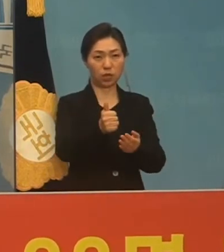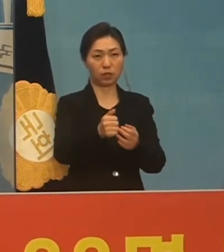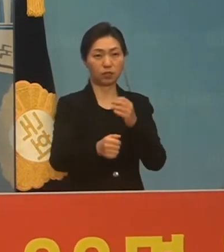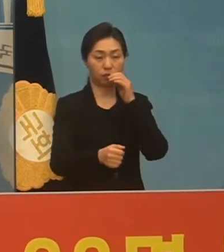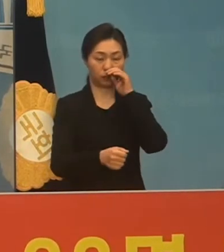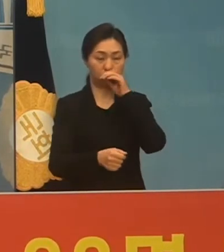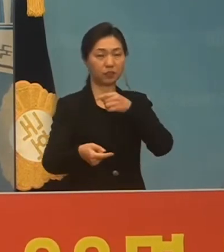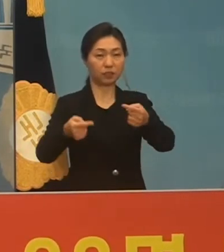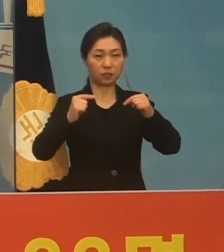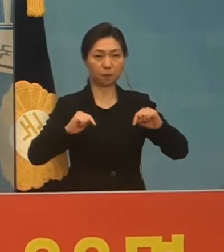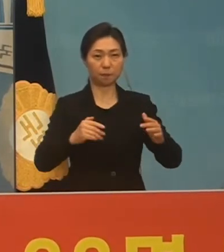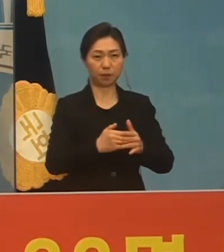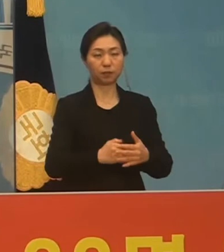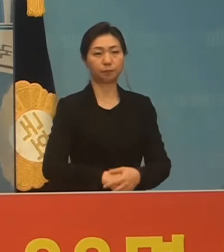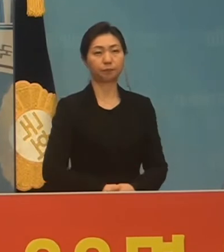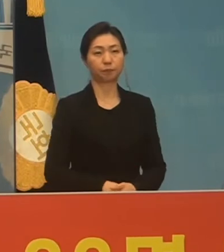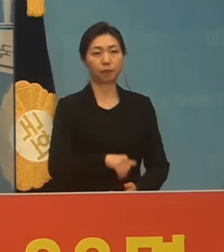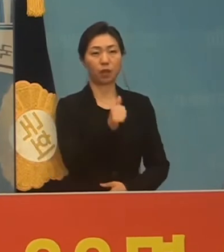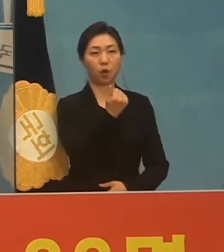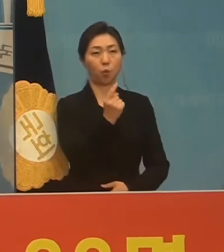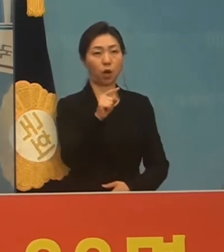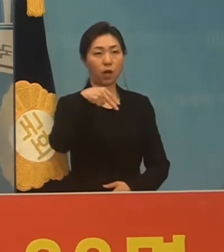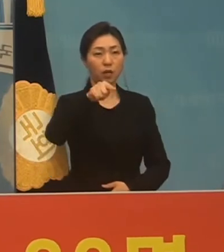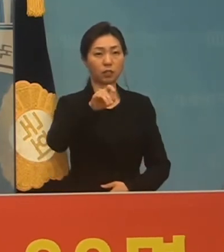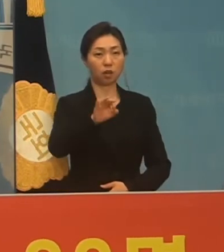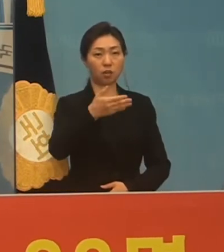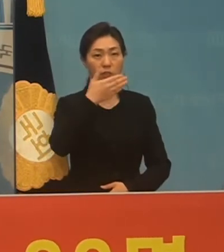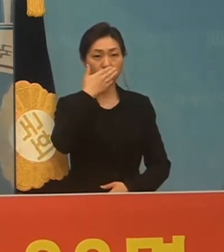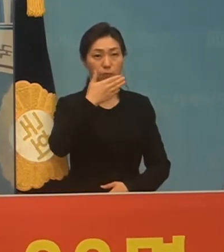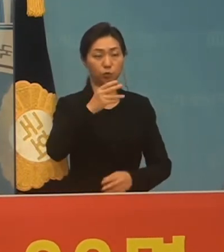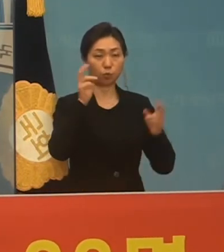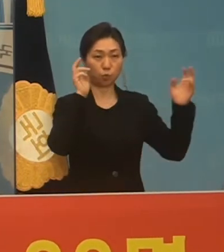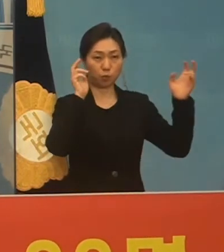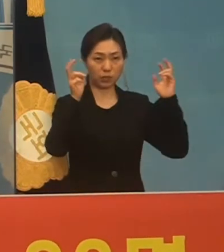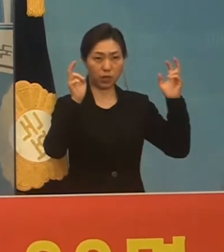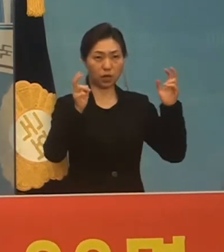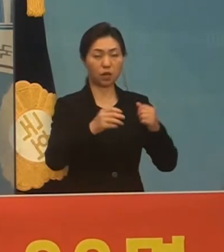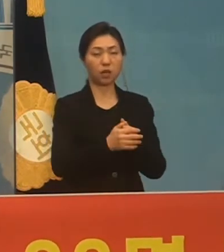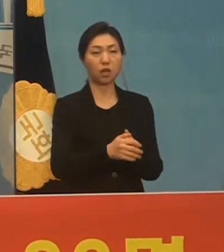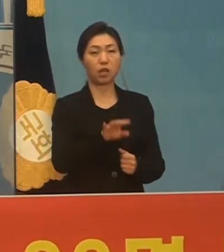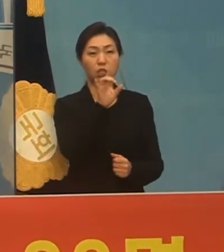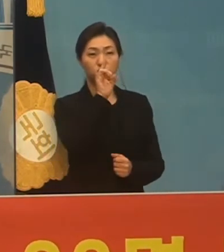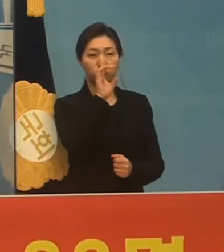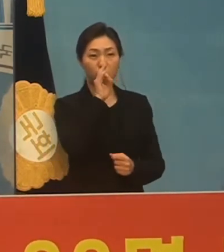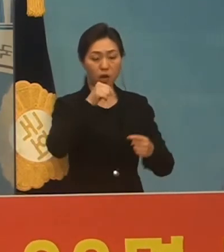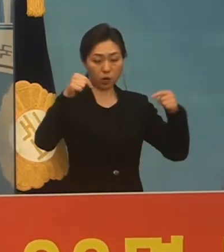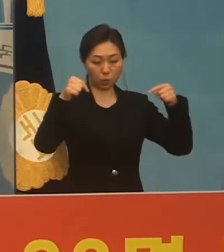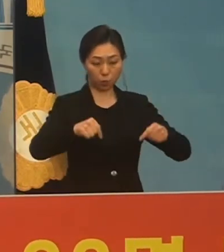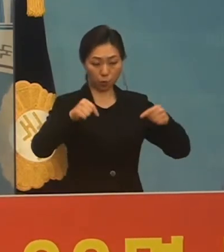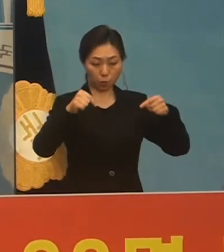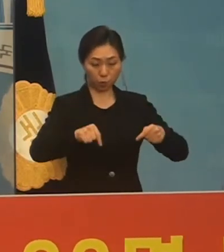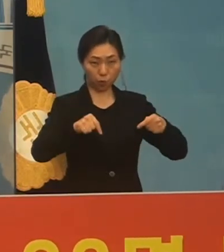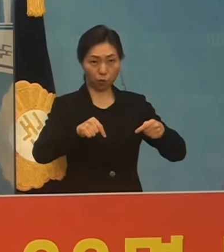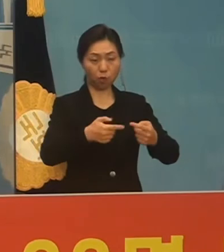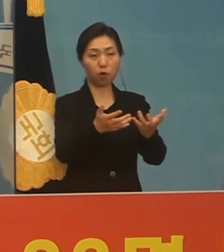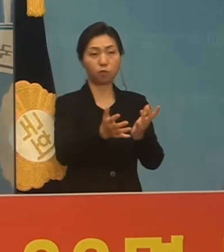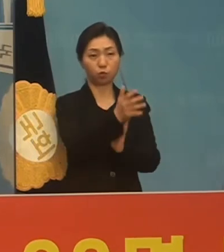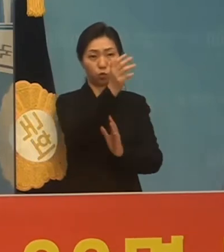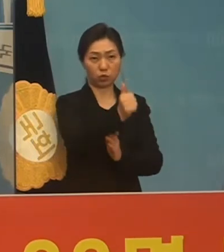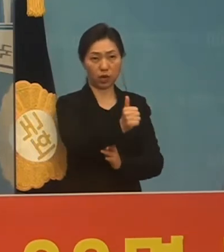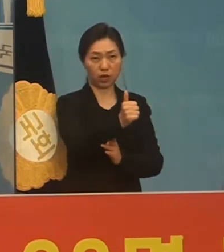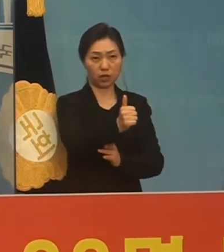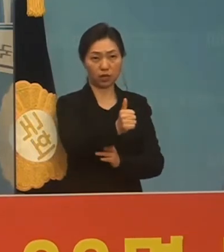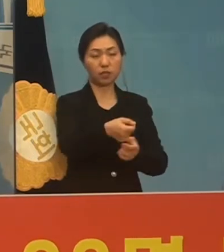참석하셨습니다. 그리고 화성식품노조 중앙지회 교섭부장이신 신동민